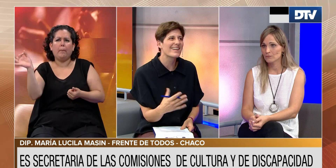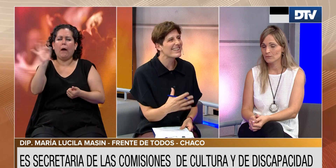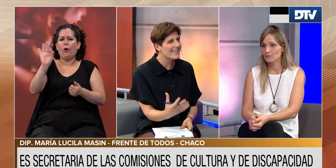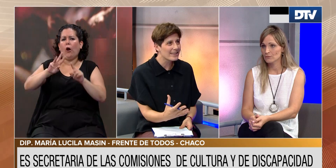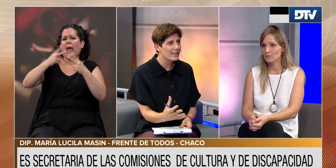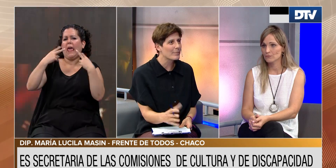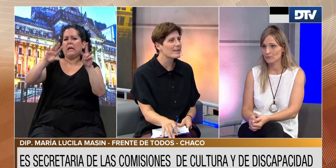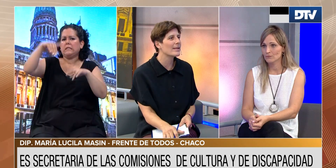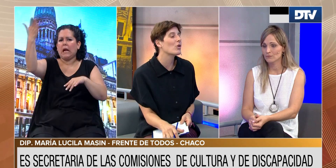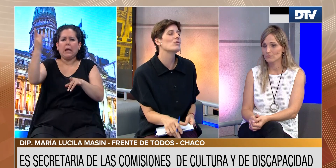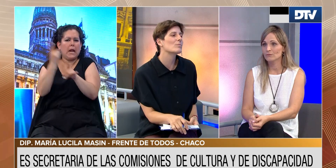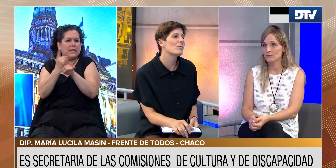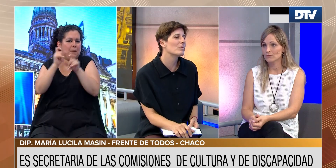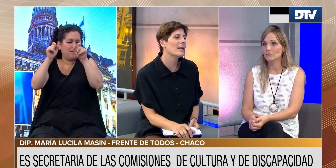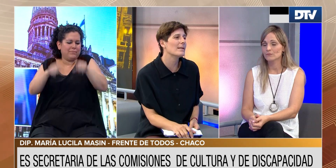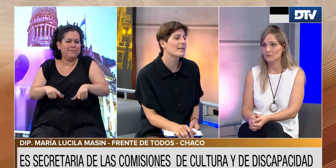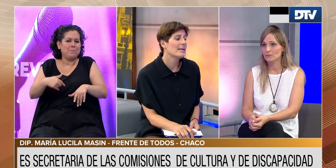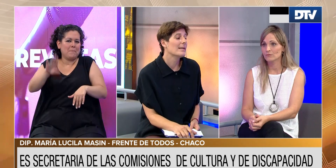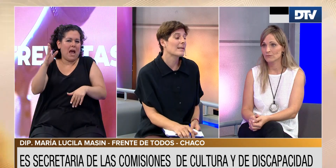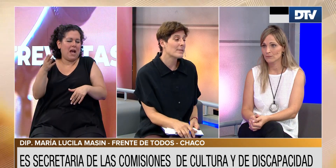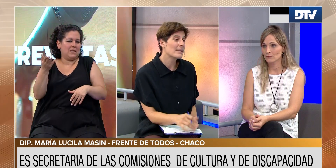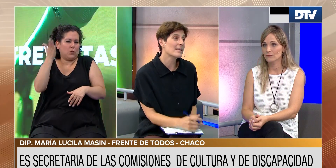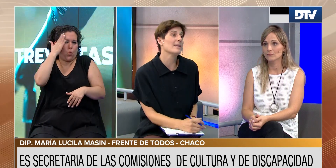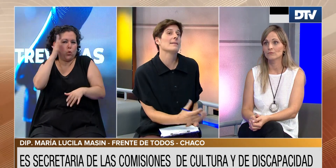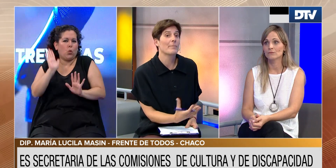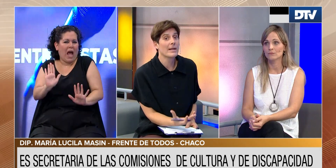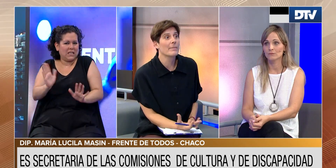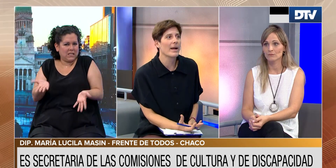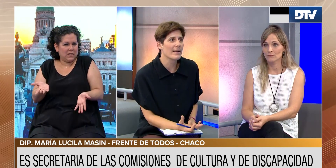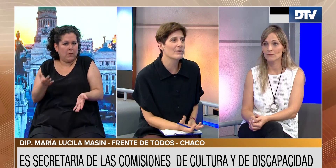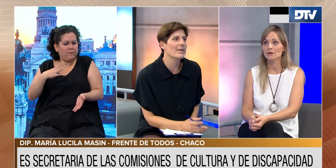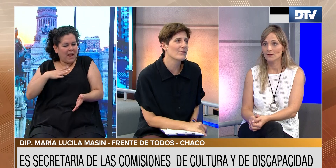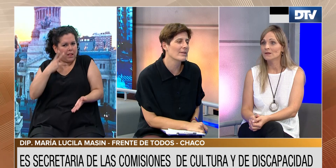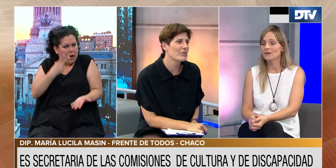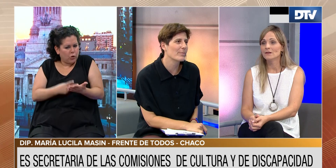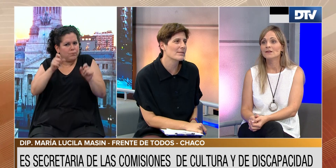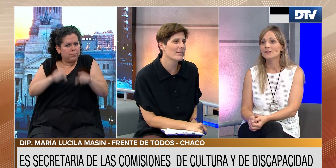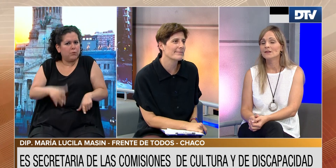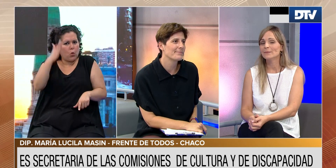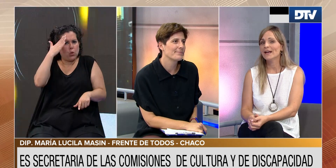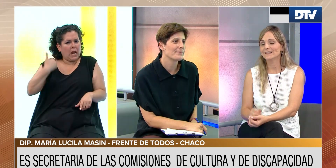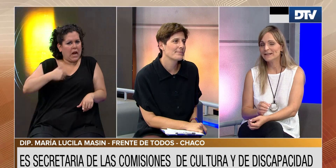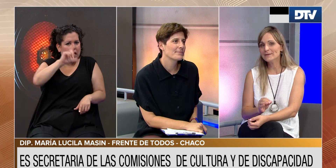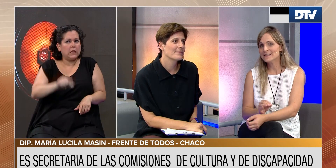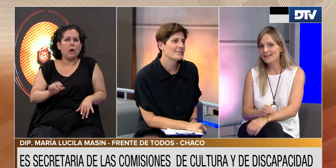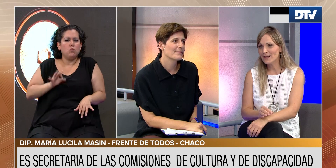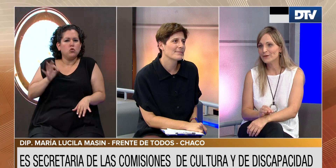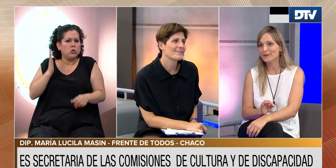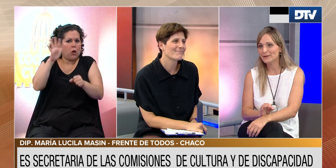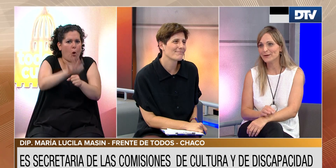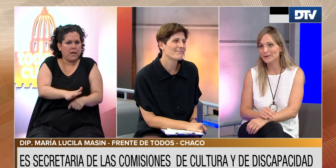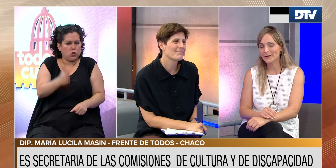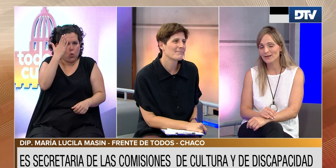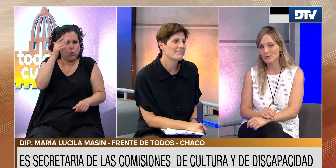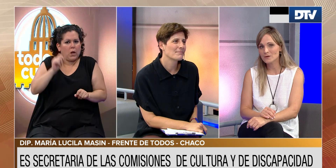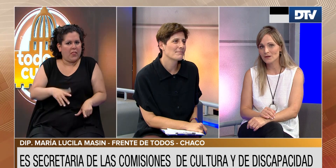lógica extranjerizante que también tienen los consumos culturales, revitalizar y también reparar, ¿no? Tantos años de opresión. Mira, déjame decirte algo